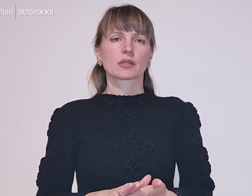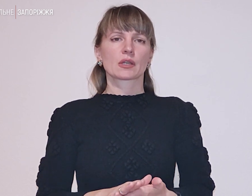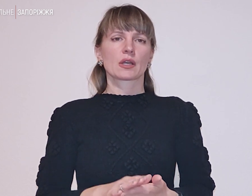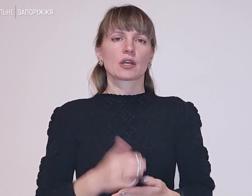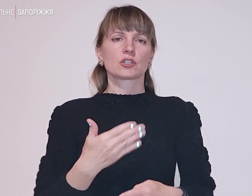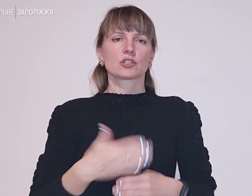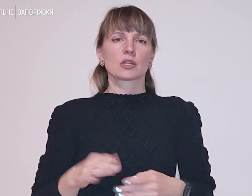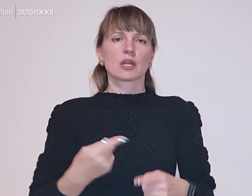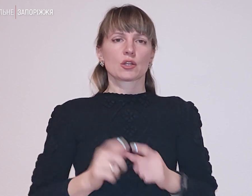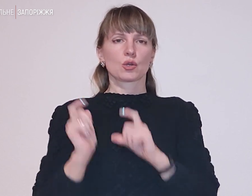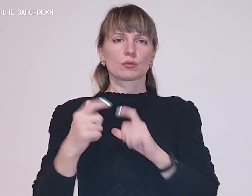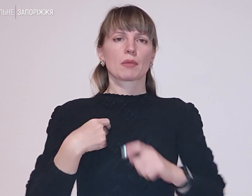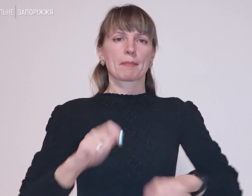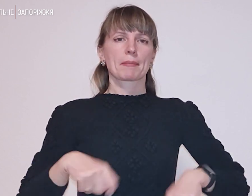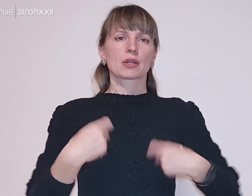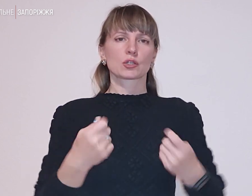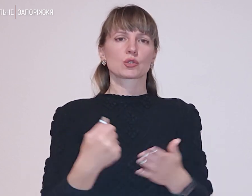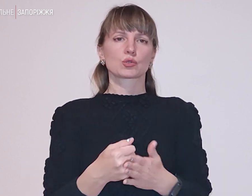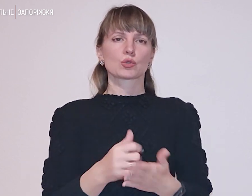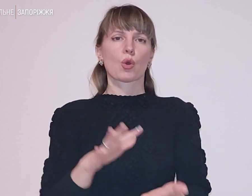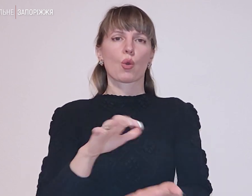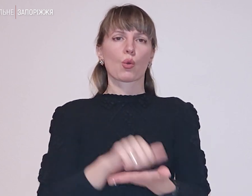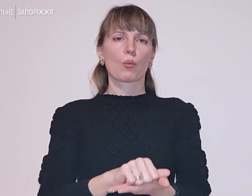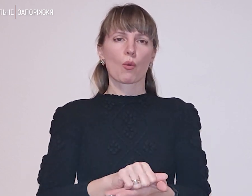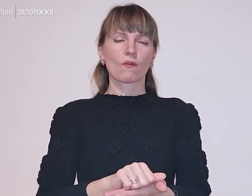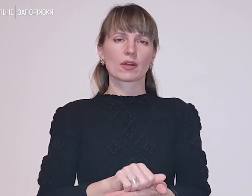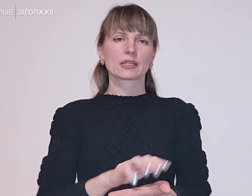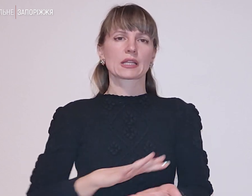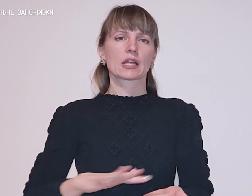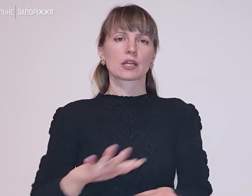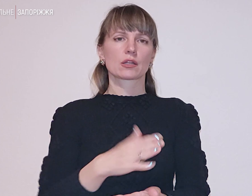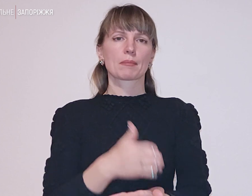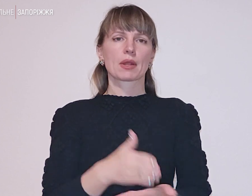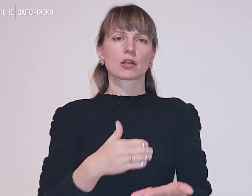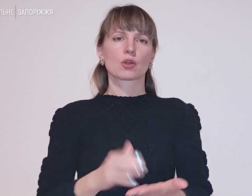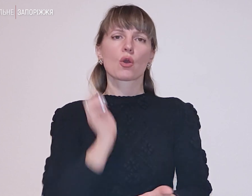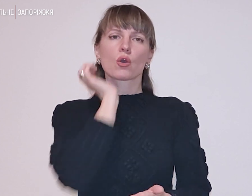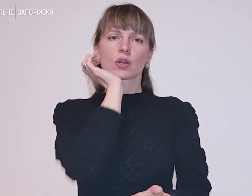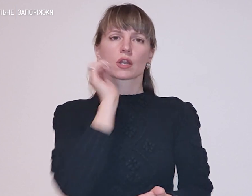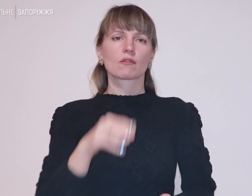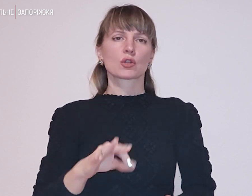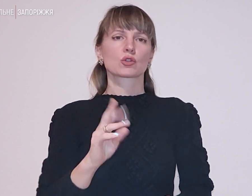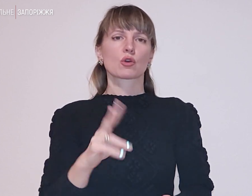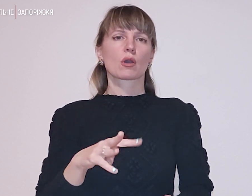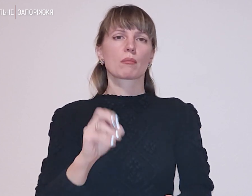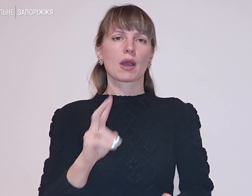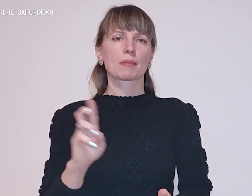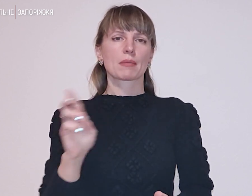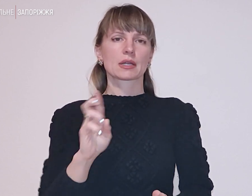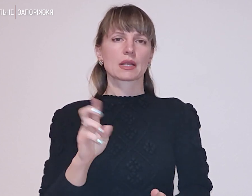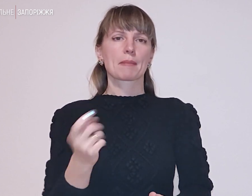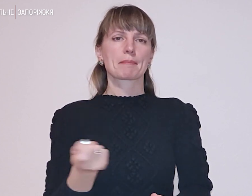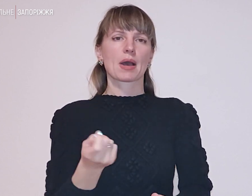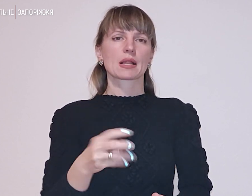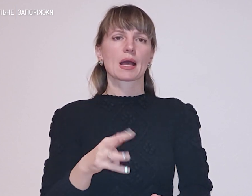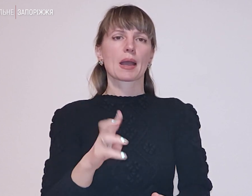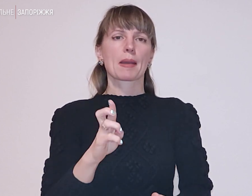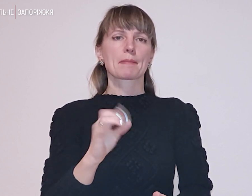Частину цього вантажу ми передамо до окупованих територій – Мелітополь, Оріхів, Токмак, Бердянськ, Мала Білозерка. Тобто всюди,